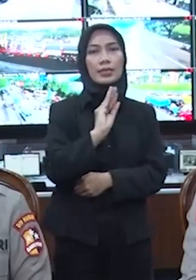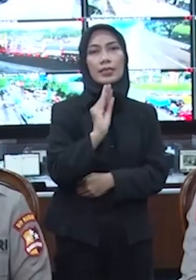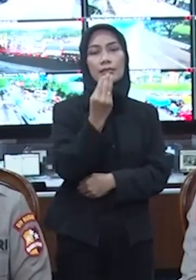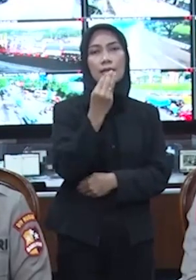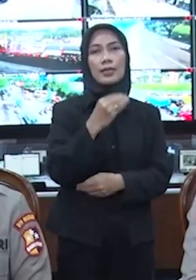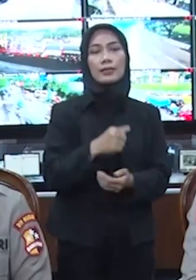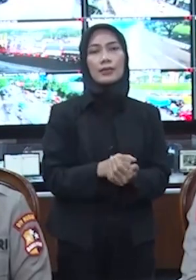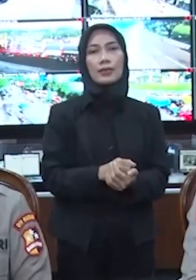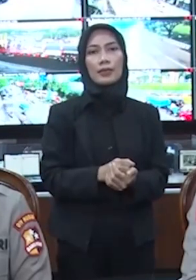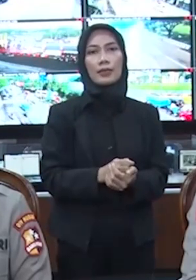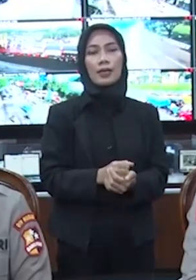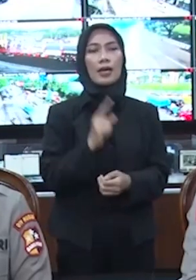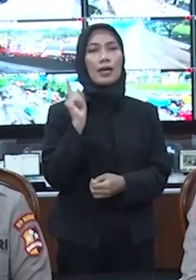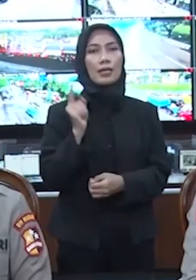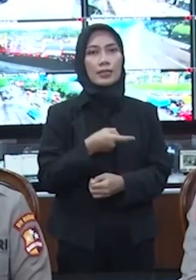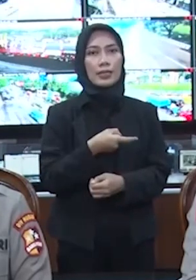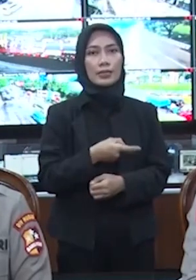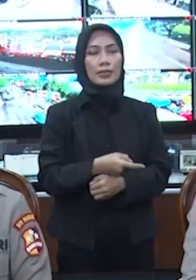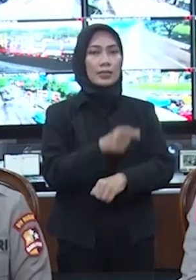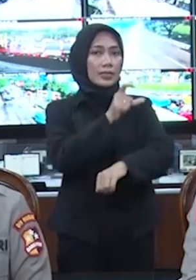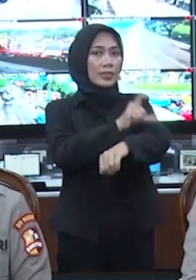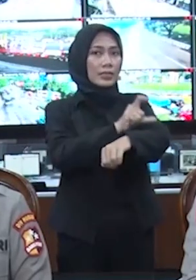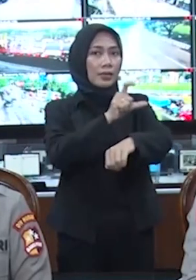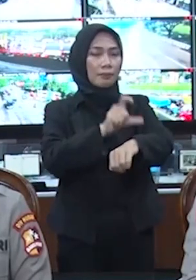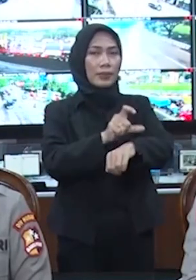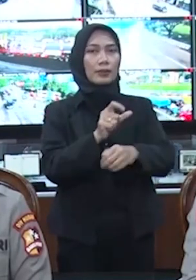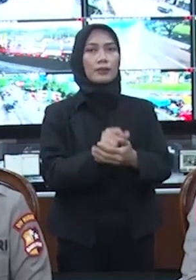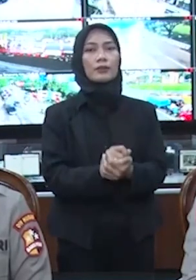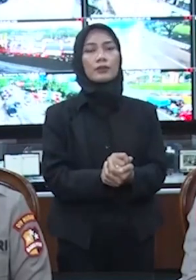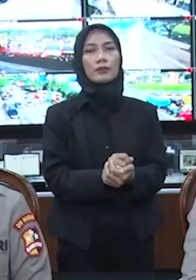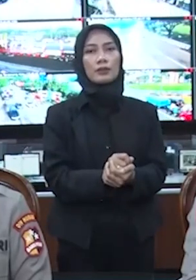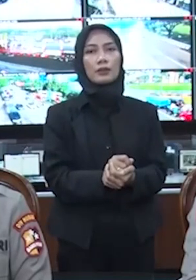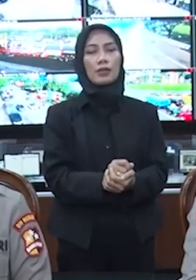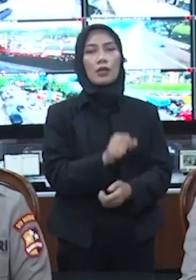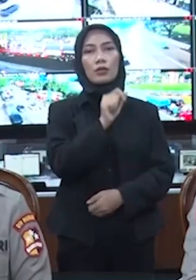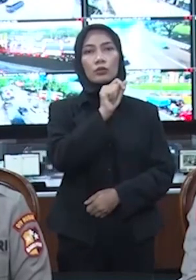melalui Cikampek Utama 2 sebanyak